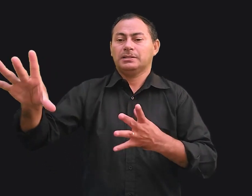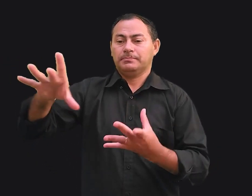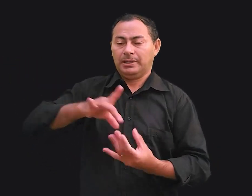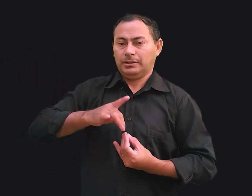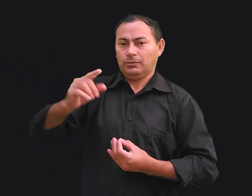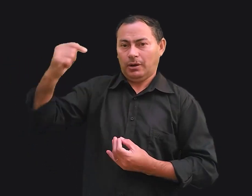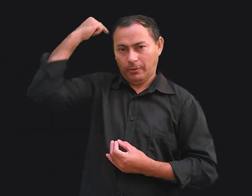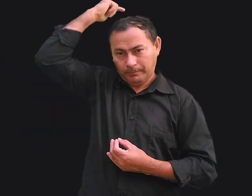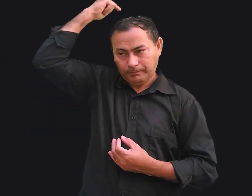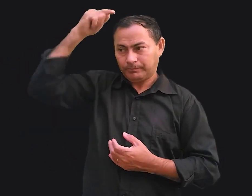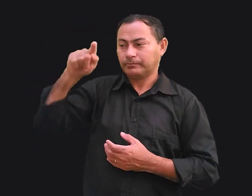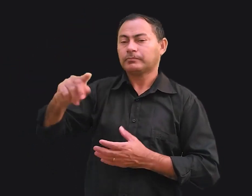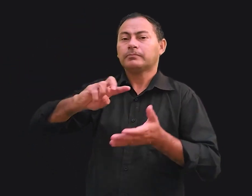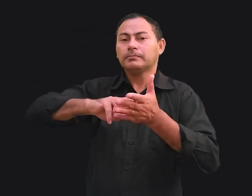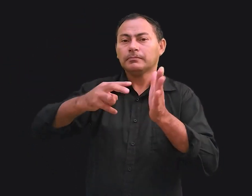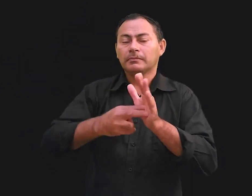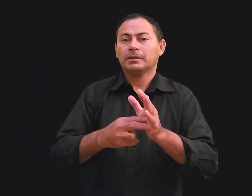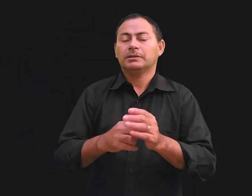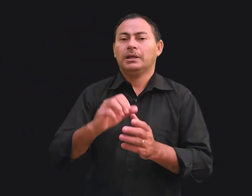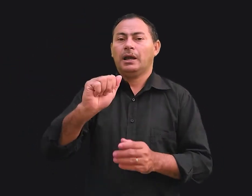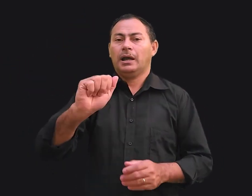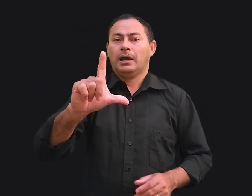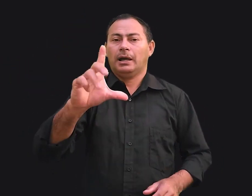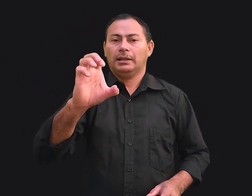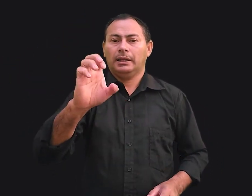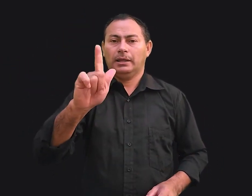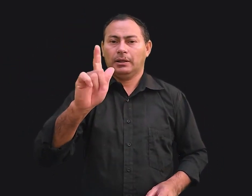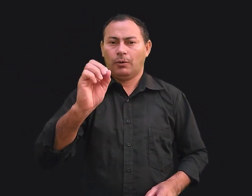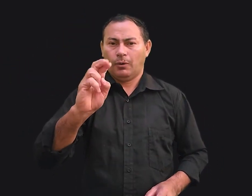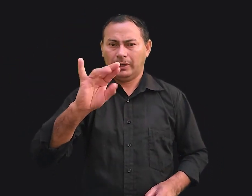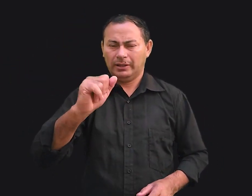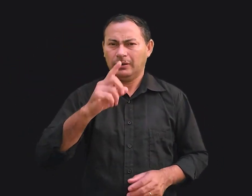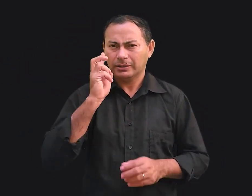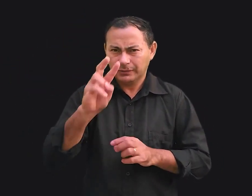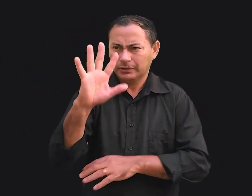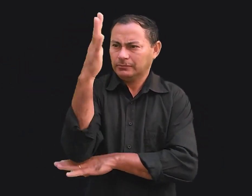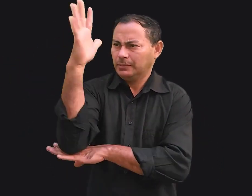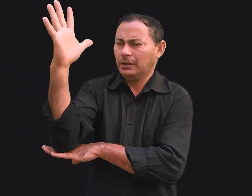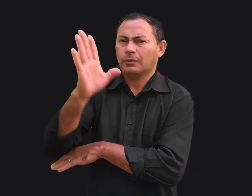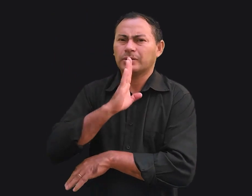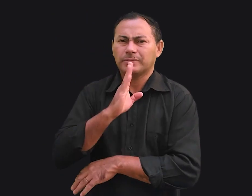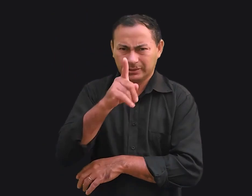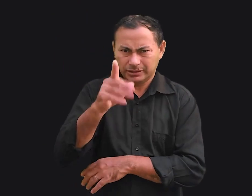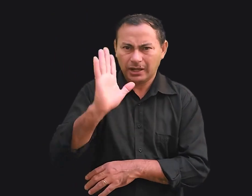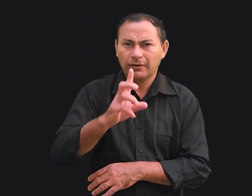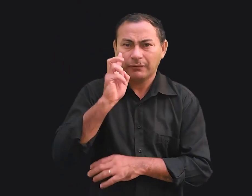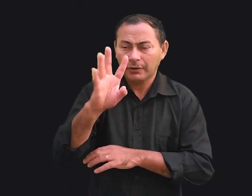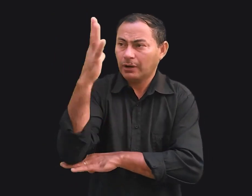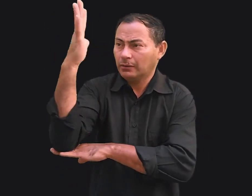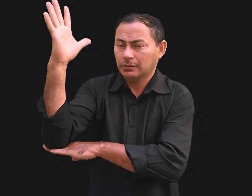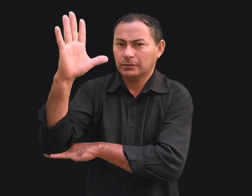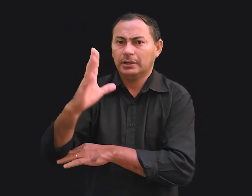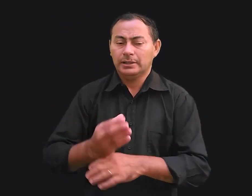espiritual. Essa é a definição de alegoria. Você já viu uma árvore do conhecimento? Já viu uma árvore da